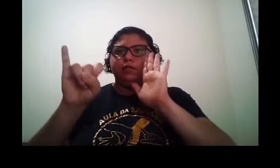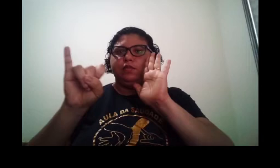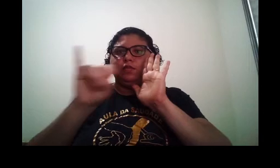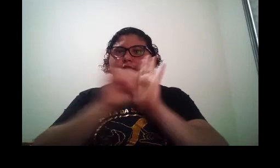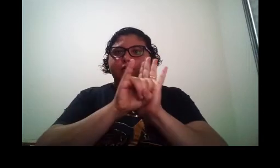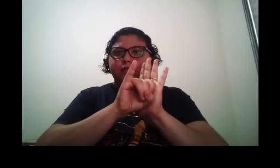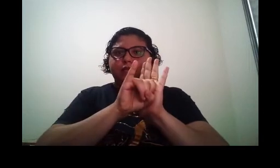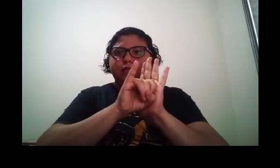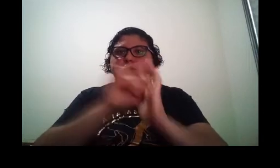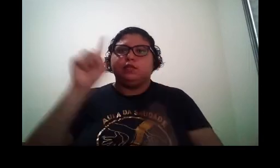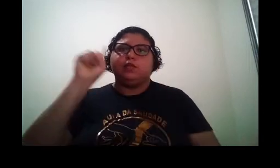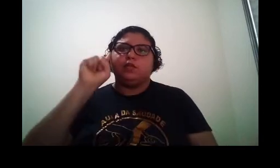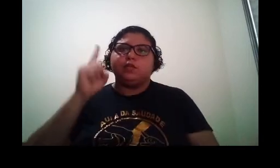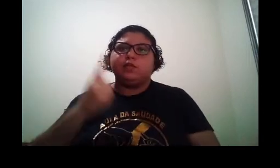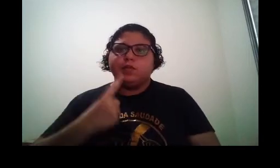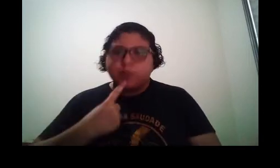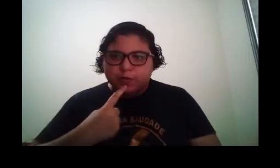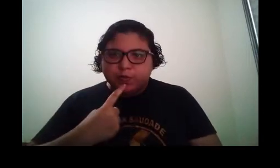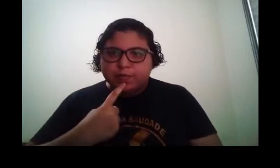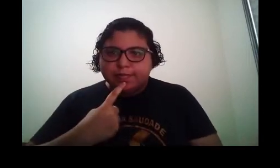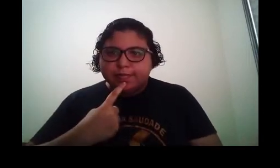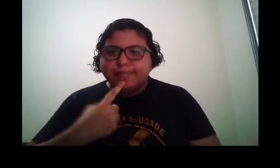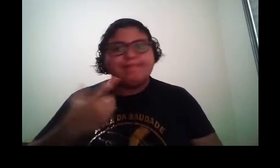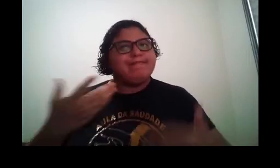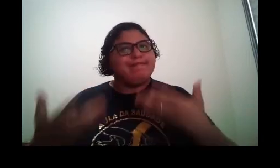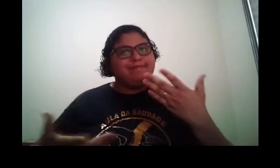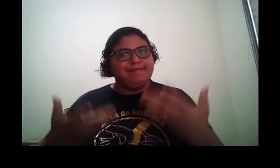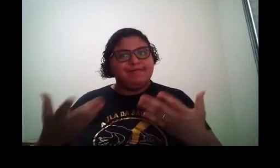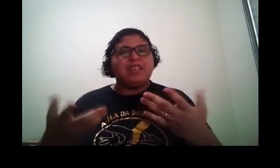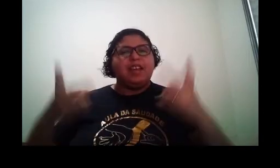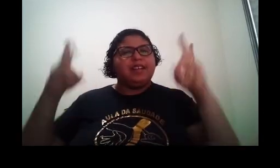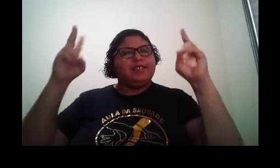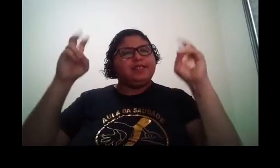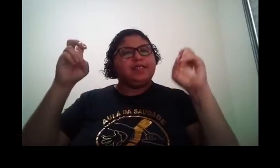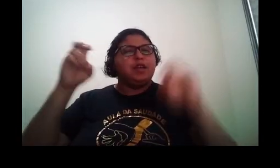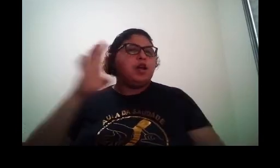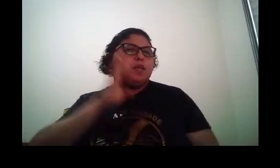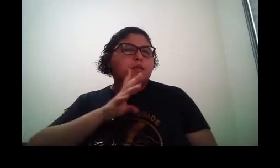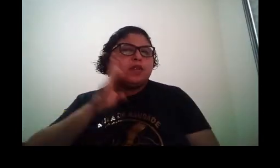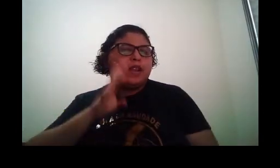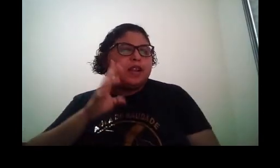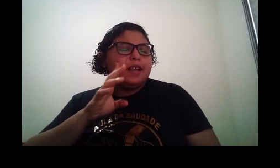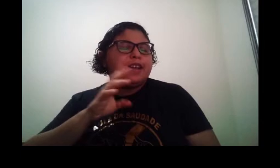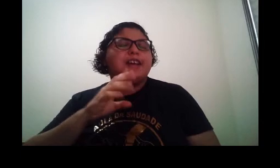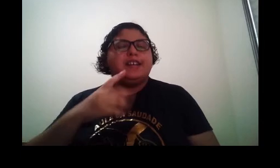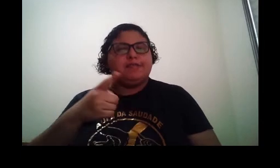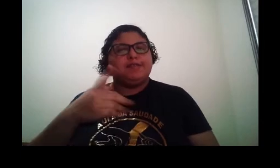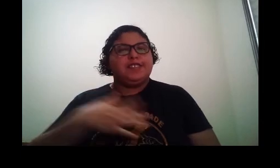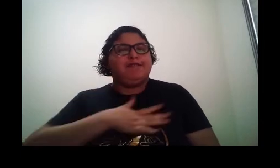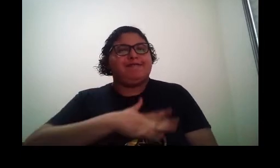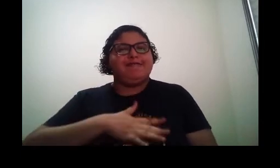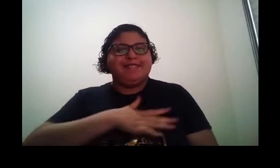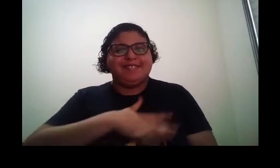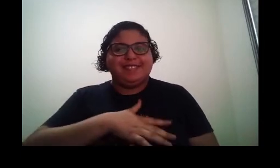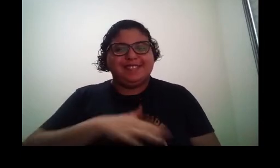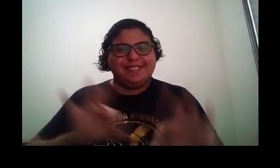podem verificar. Então, é um assunto assim muito gostoso. Eu tenho certeza que vocês vão